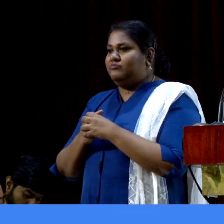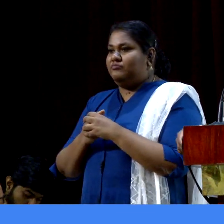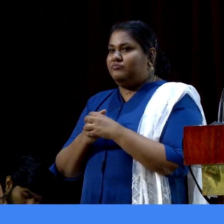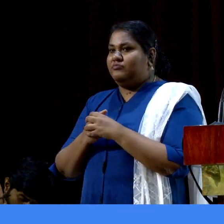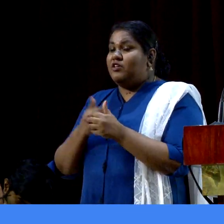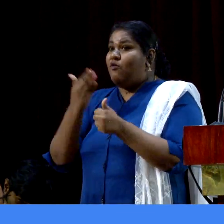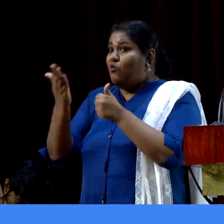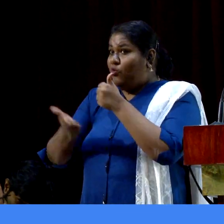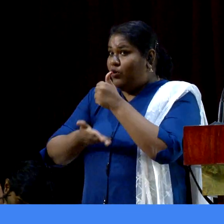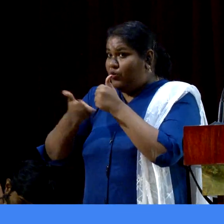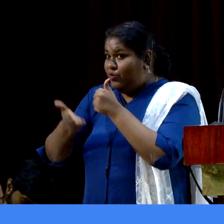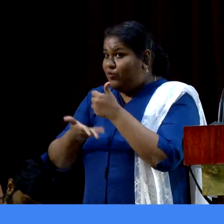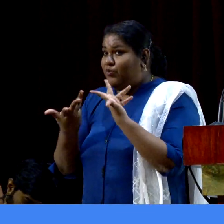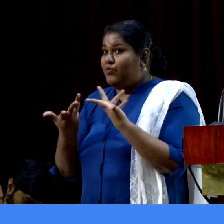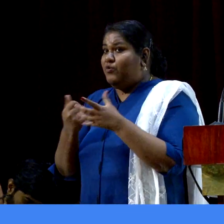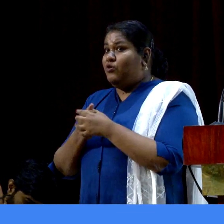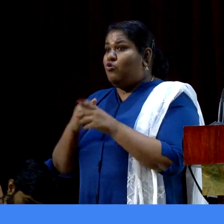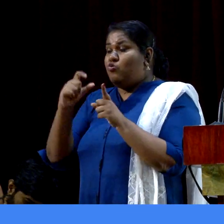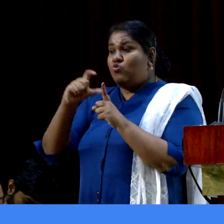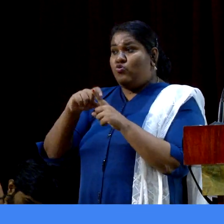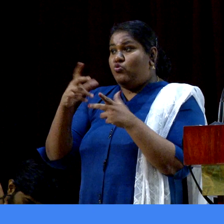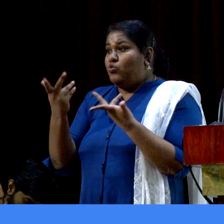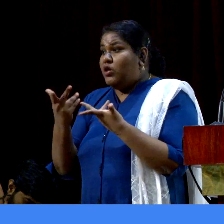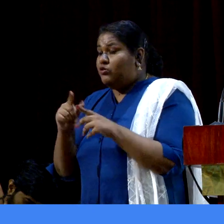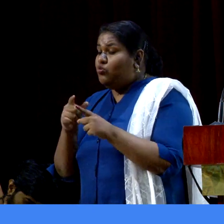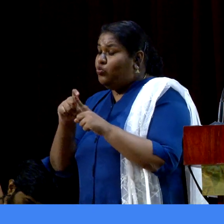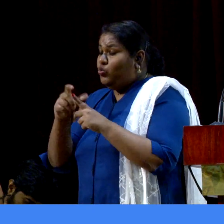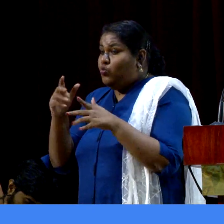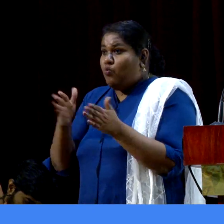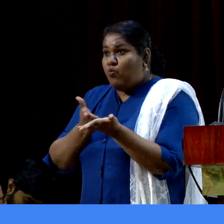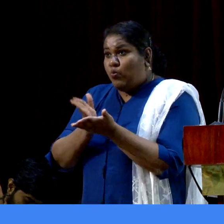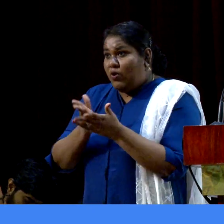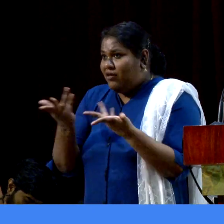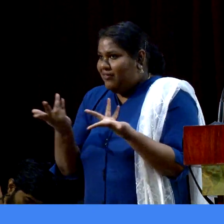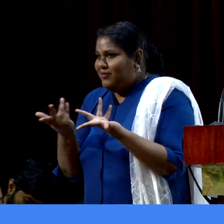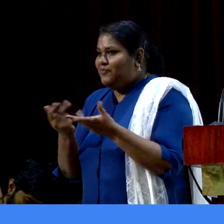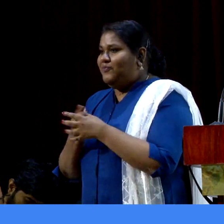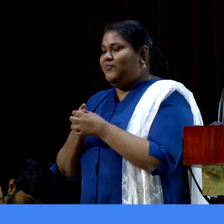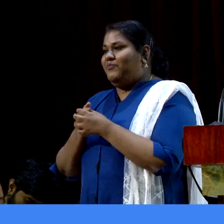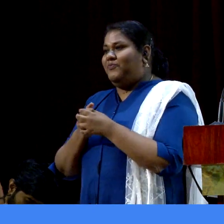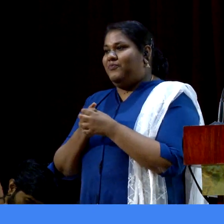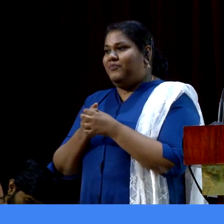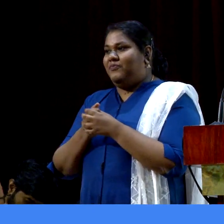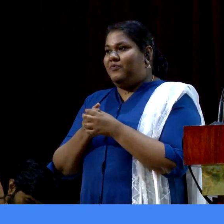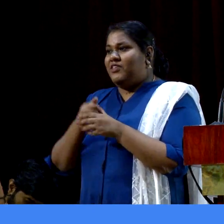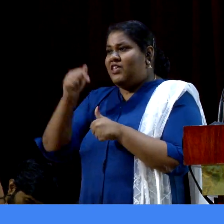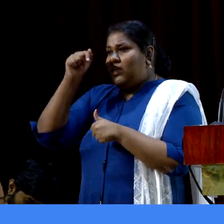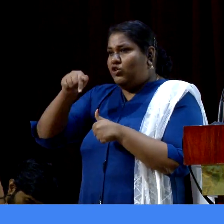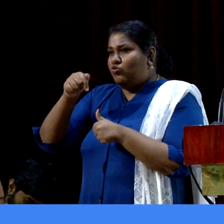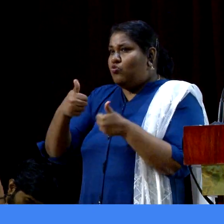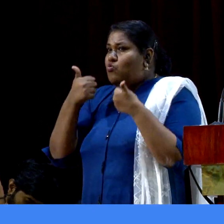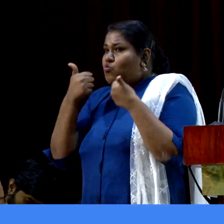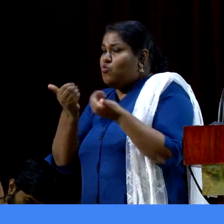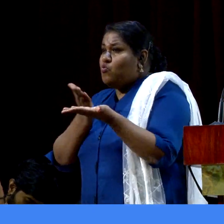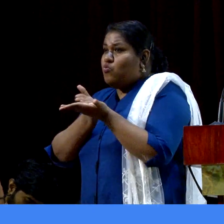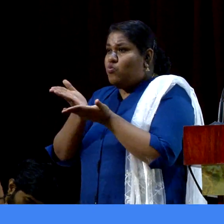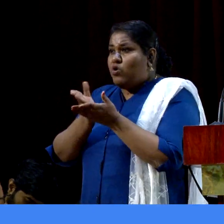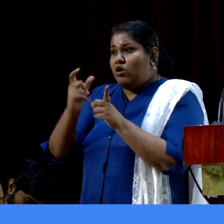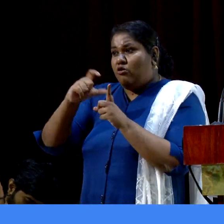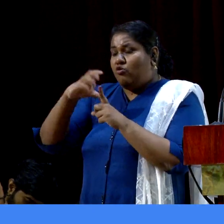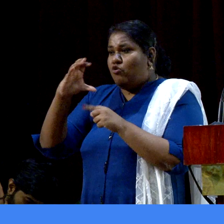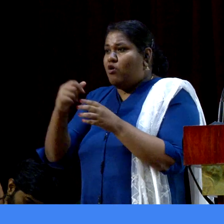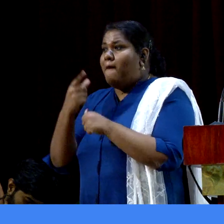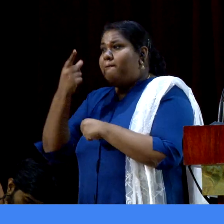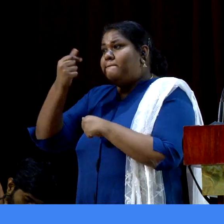உணவை எப்படியெல்லாம் செய்திருக்கிறோம் என்று இங்கே சொன்னார்கள். எப்படி ஒரு நியாய விலக்கடை, தி ஃபேர்